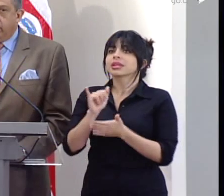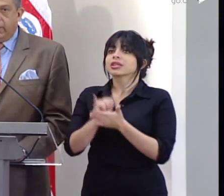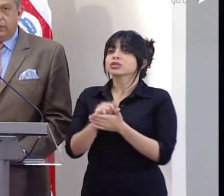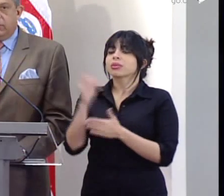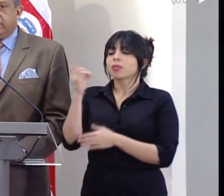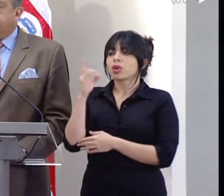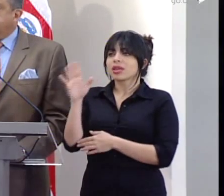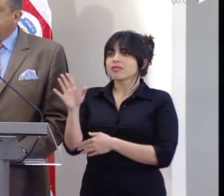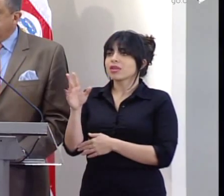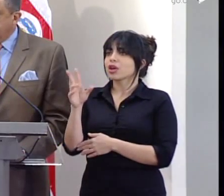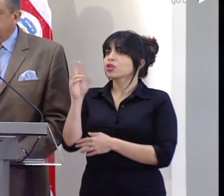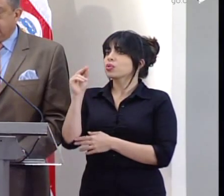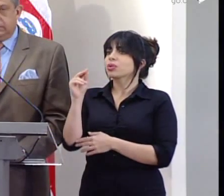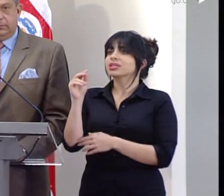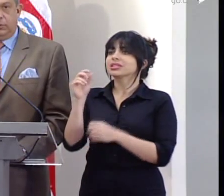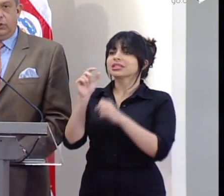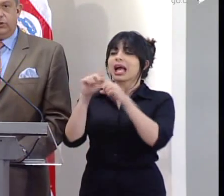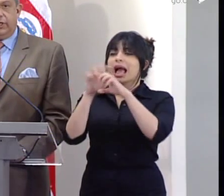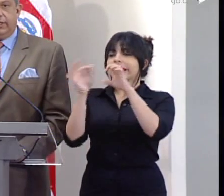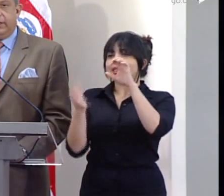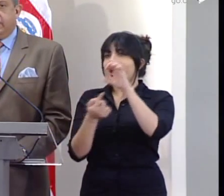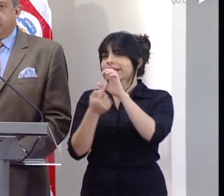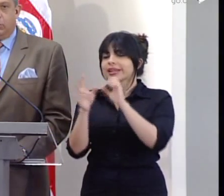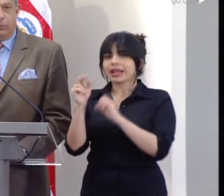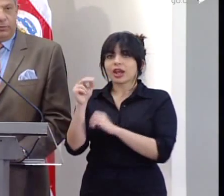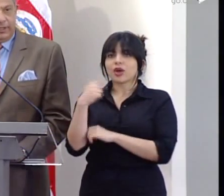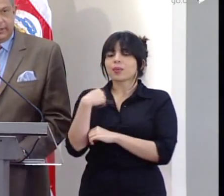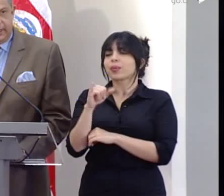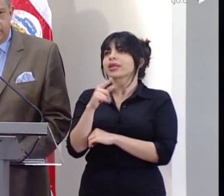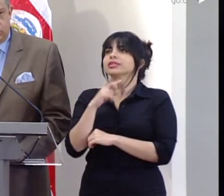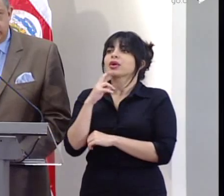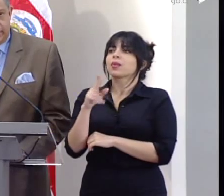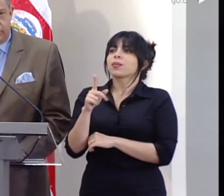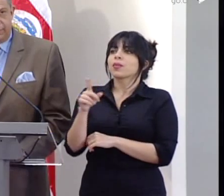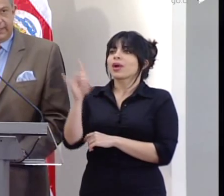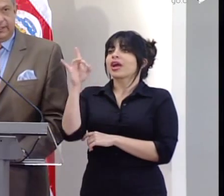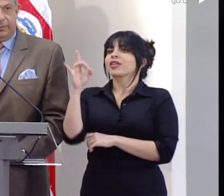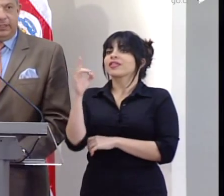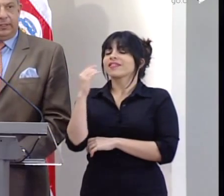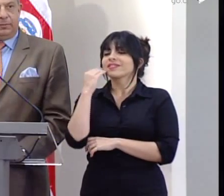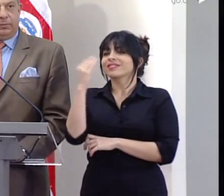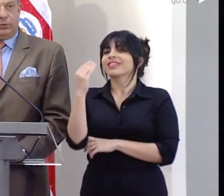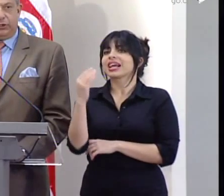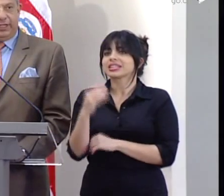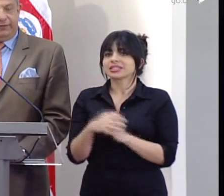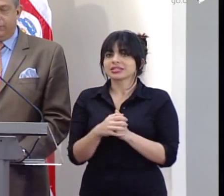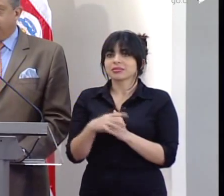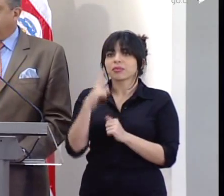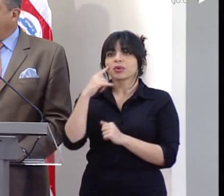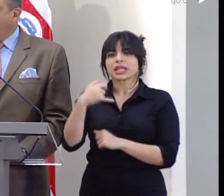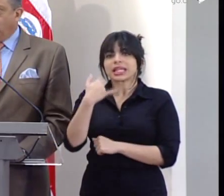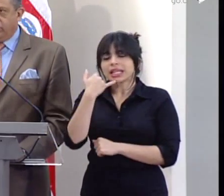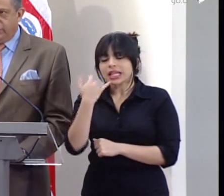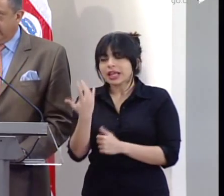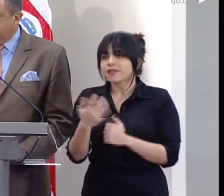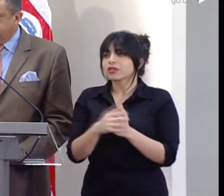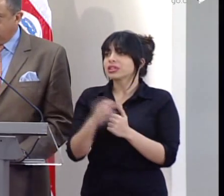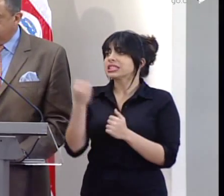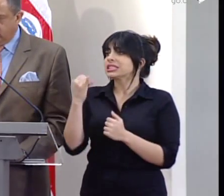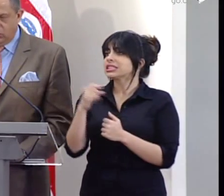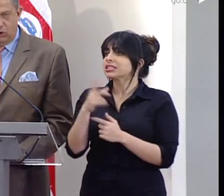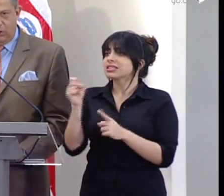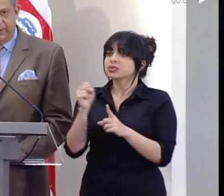en Bolivia, no está en la Antártica. Puedo ser encontrado fácilmente por teléfono si